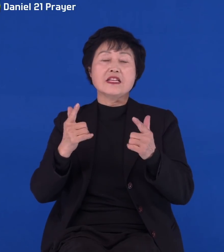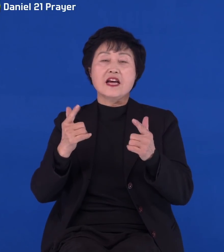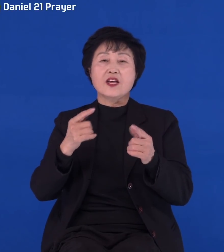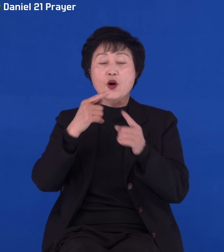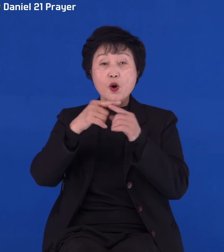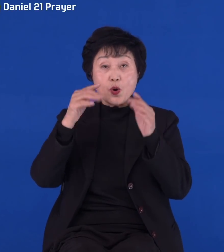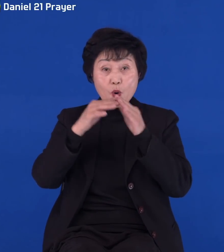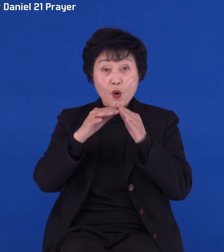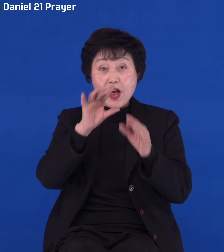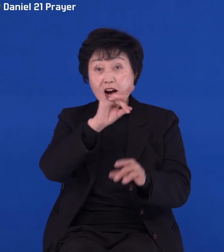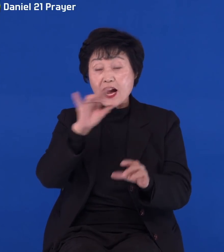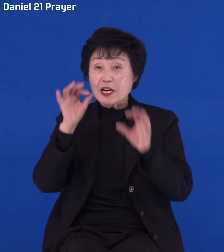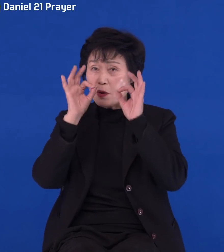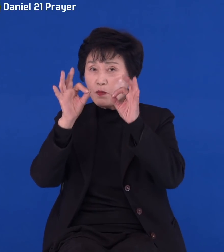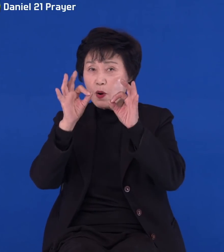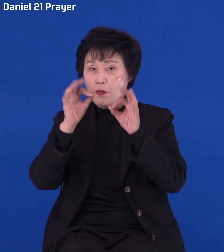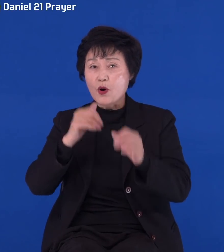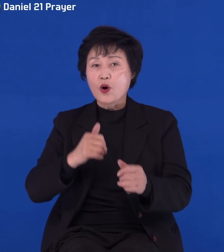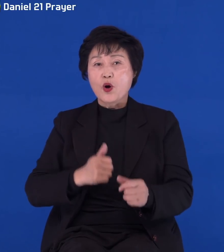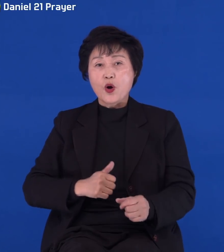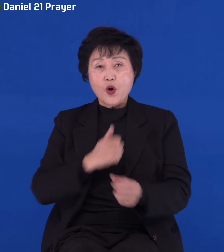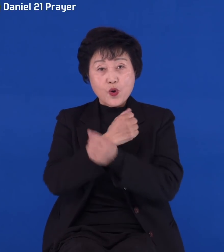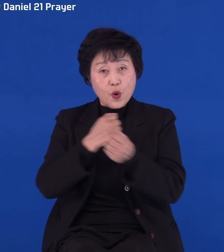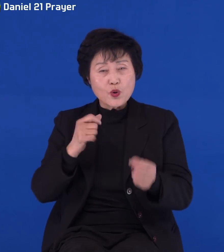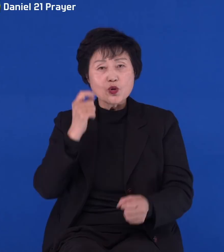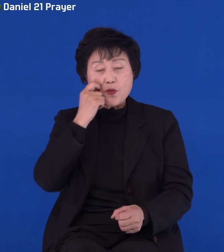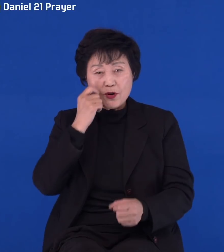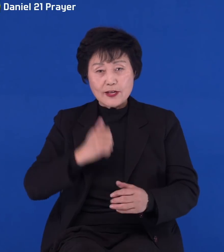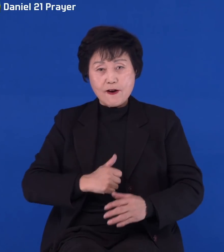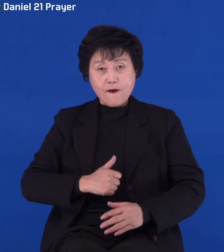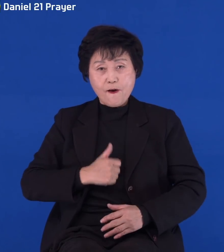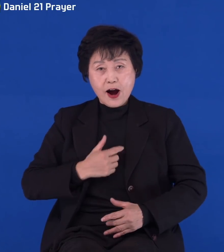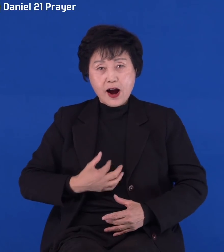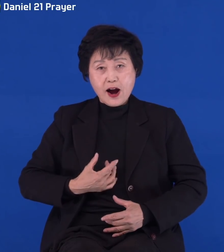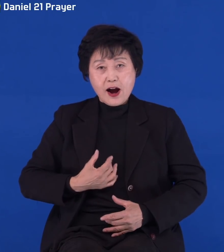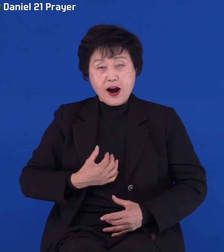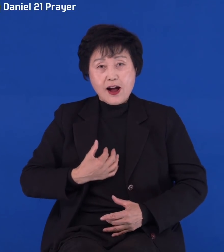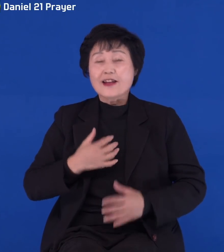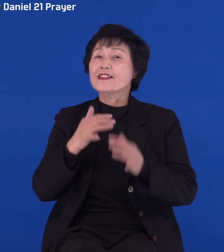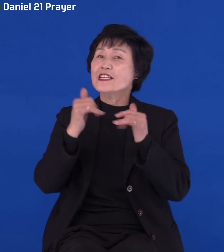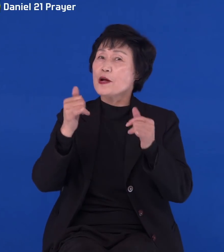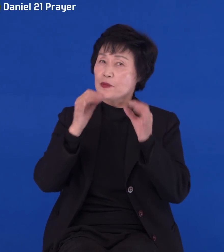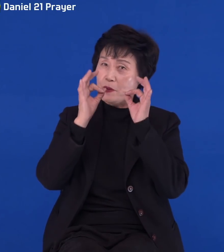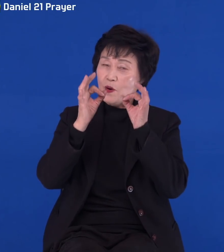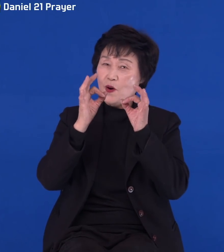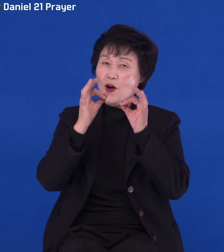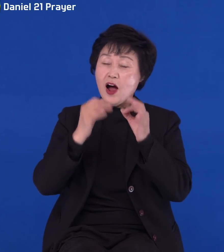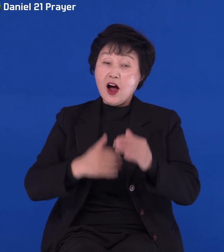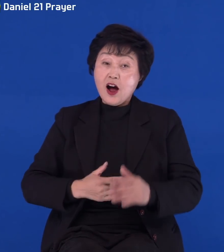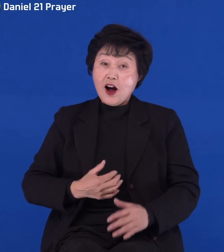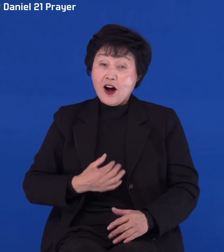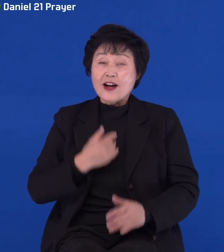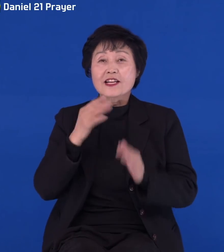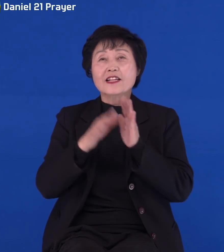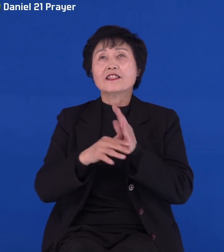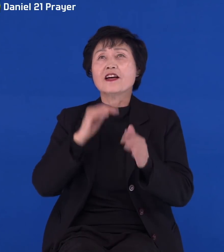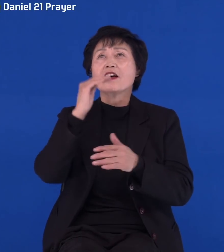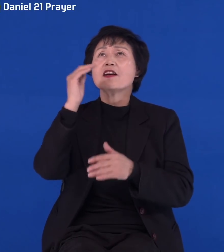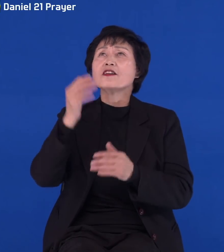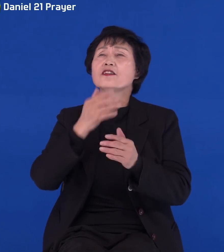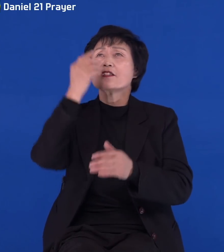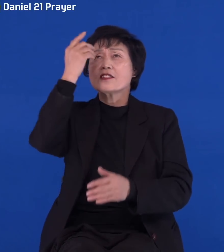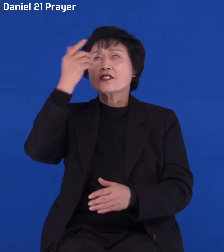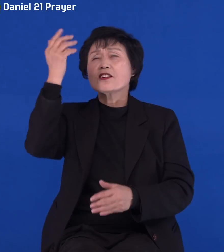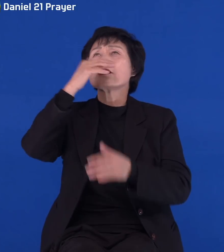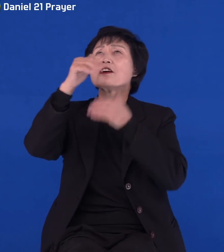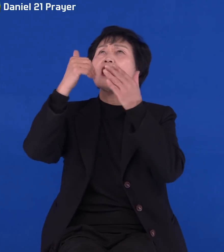올라와요. 그러면 또 그래요. 오 주님, 또 십자가를 바라봅니다. 성령님 도와주세요. 성령이 아니면 이런 기도를